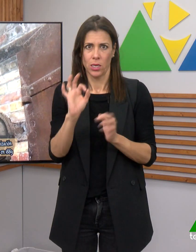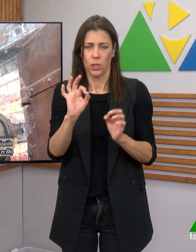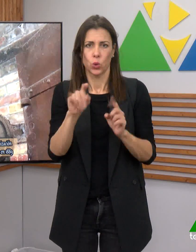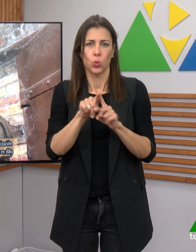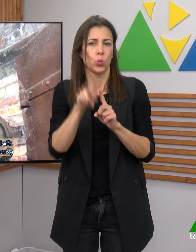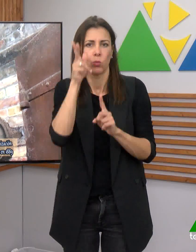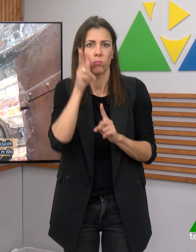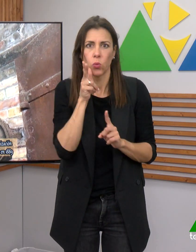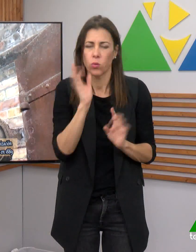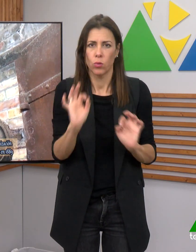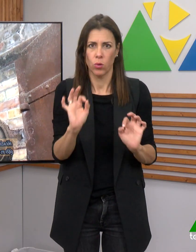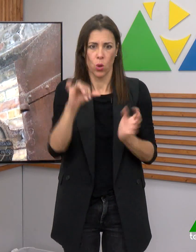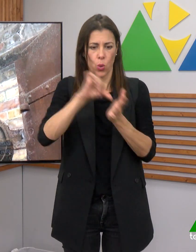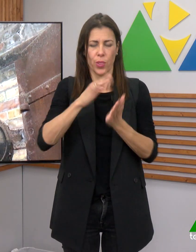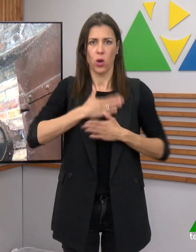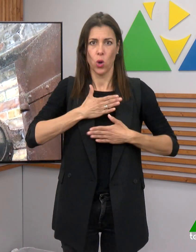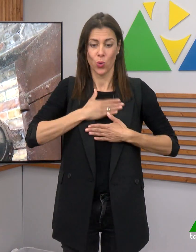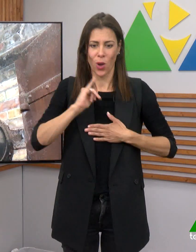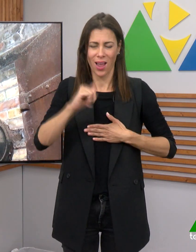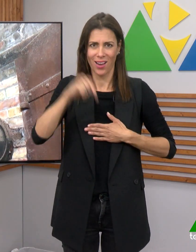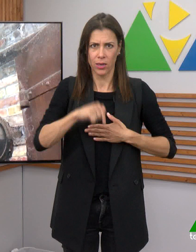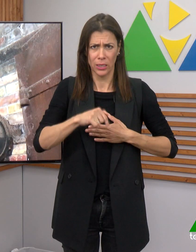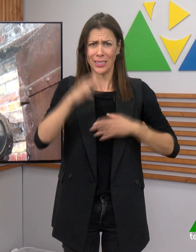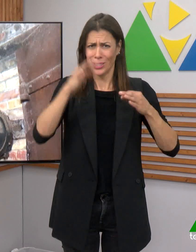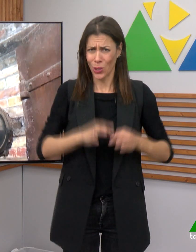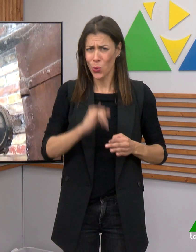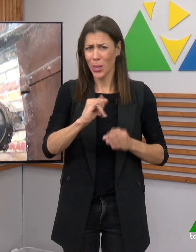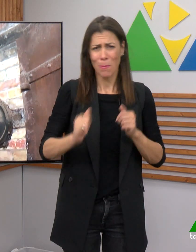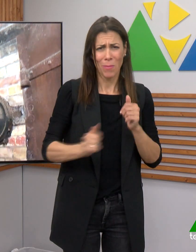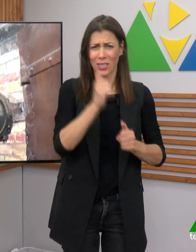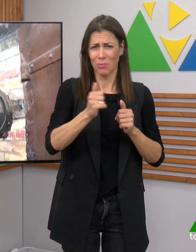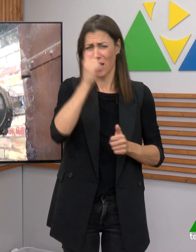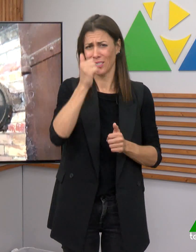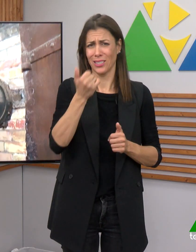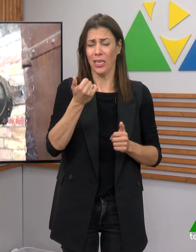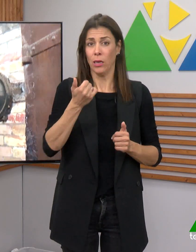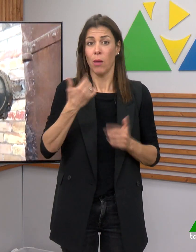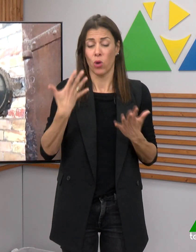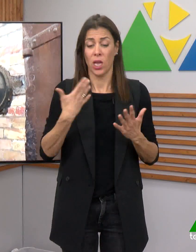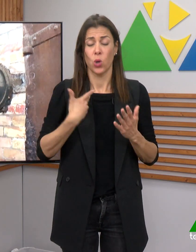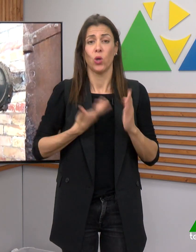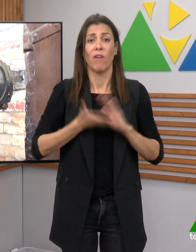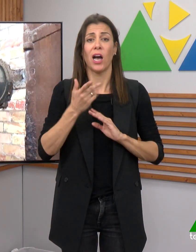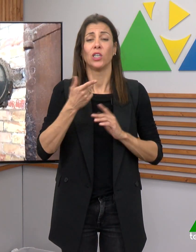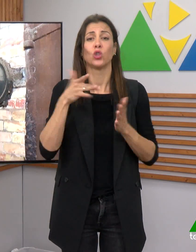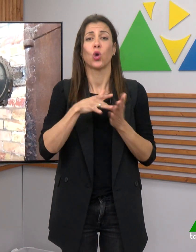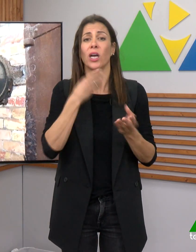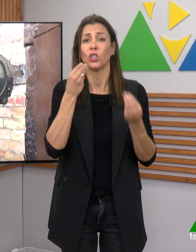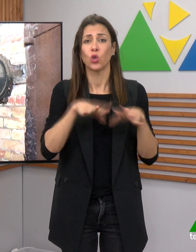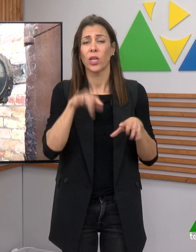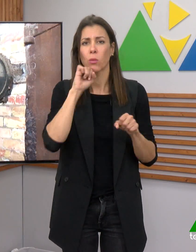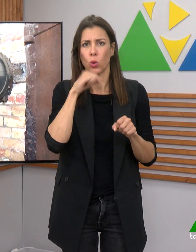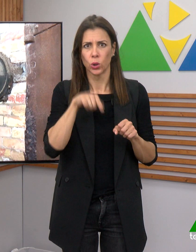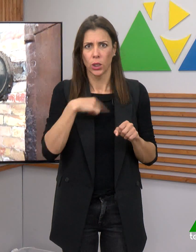Una ciudad como la nuestra, que debimos tener más, es decir, porque cuando recorremos la historia de Motriz, Caldera debió haber en